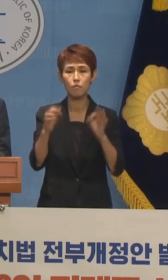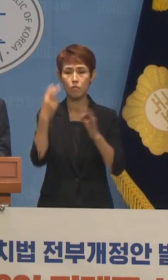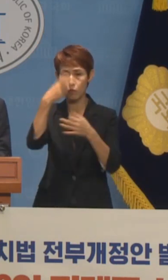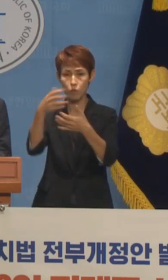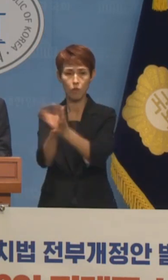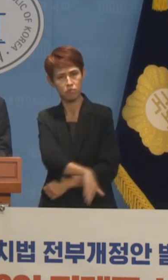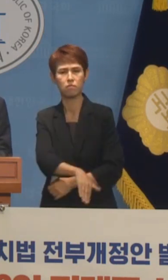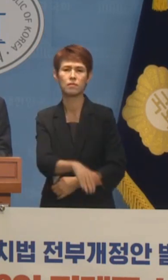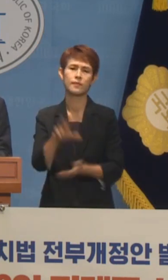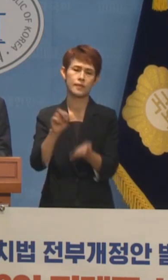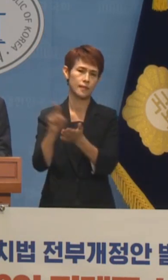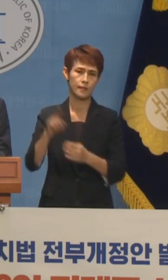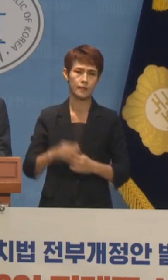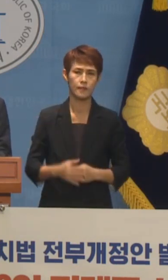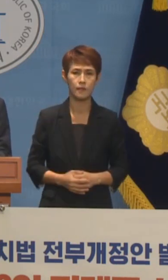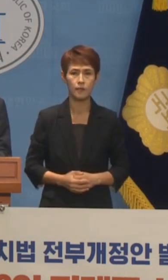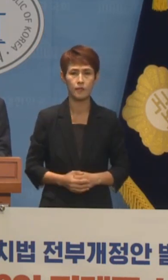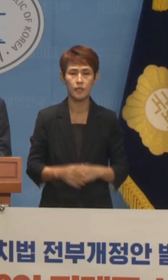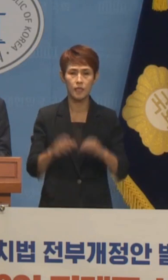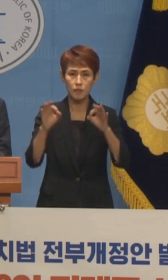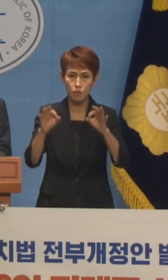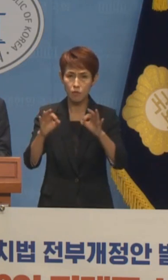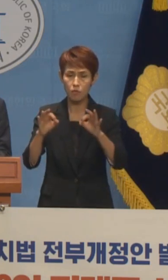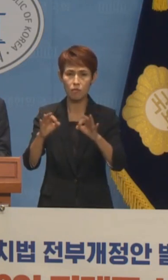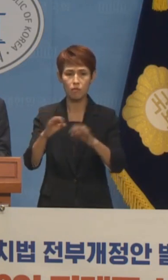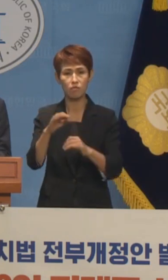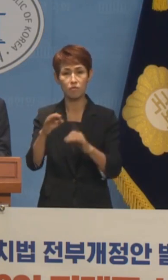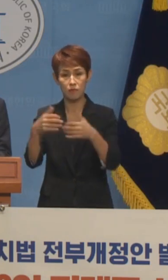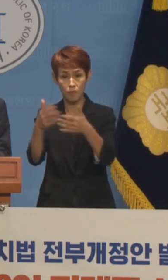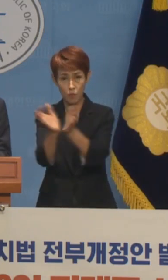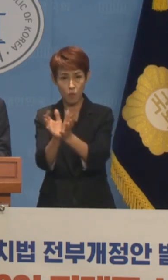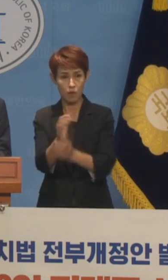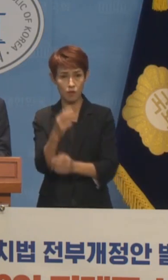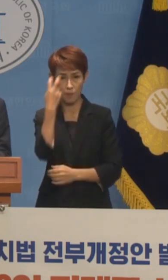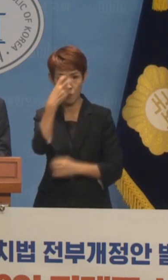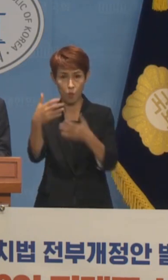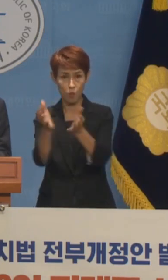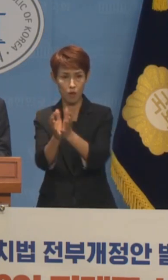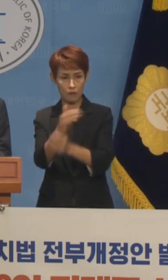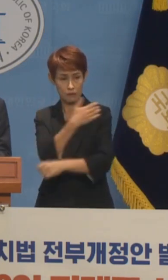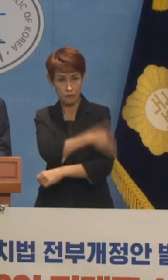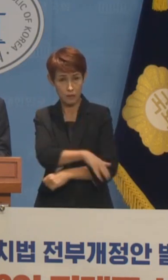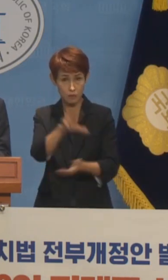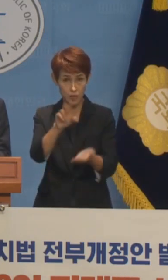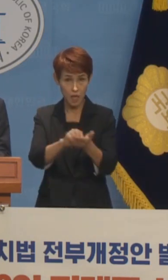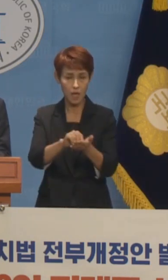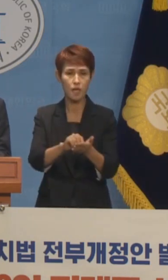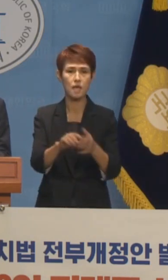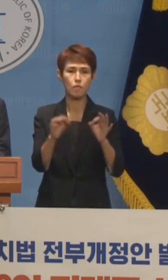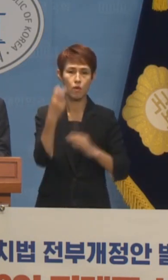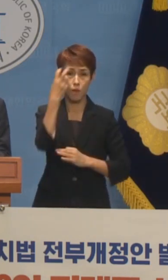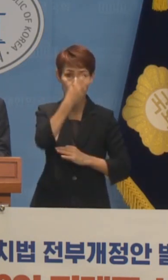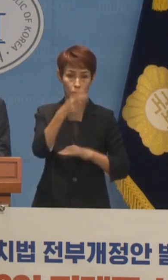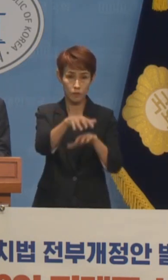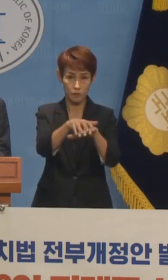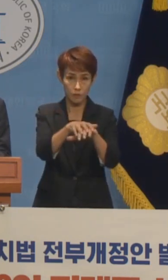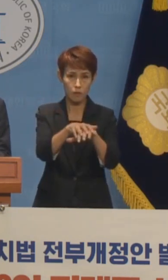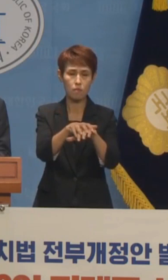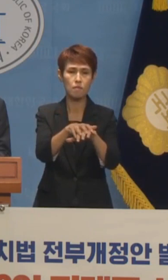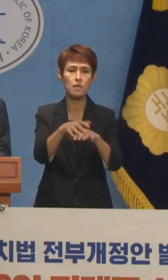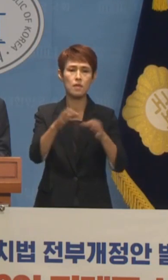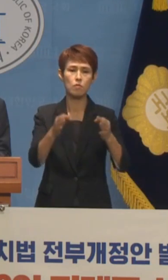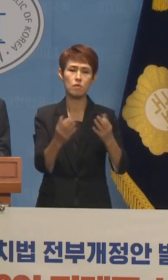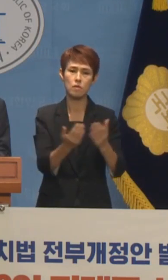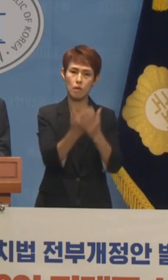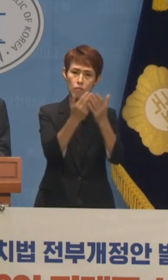있었습니다 이러한 금융당국의 태도는 현행 금융감독 체계가 금융산업의 육성 및 대규모 기업